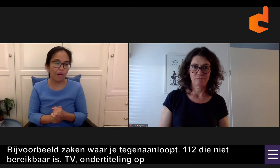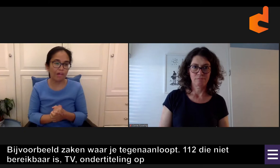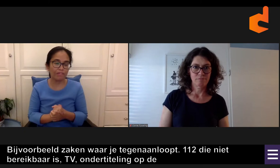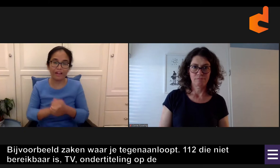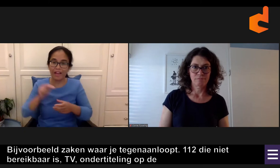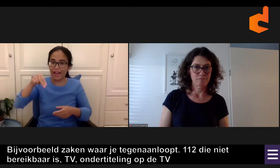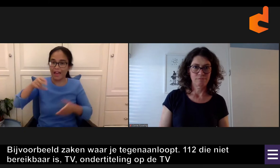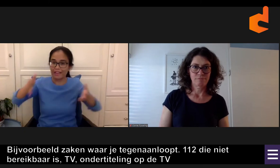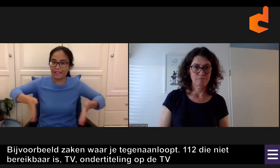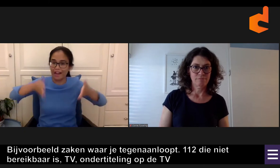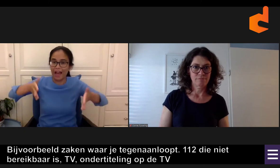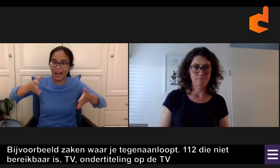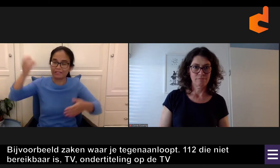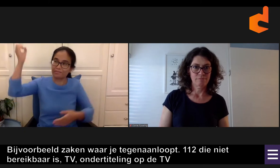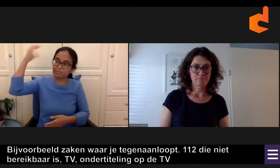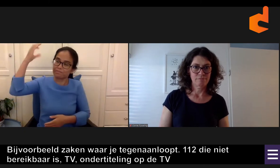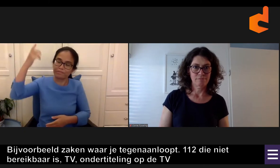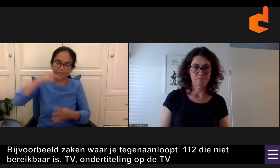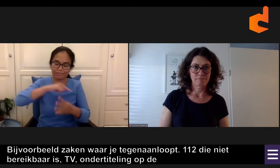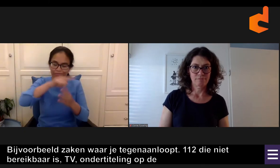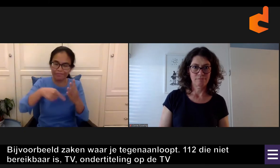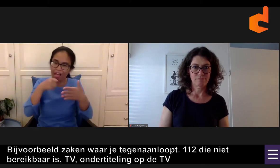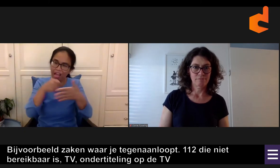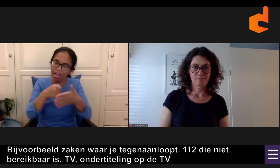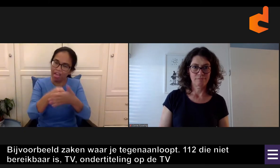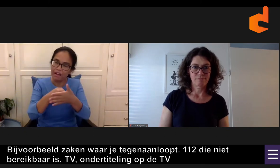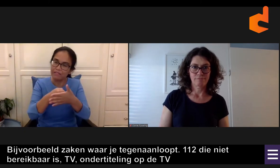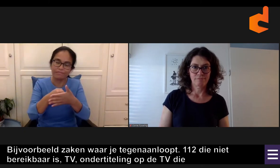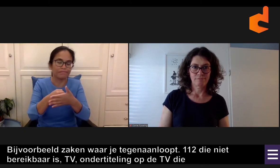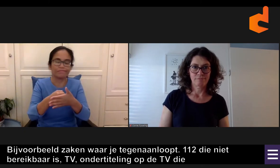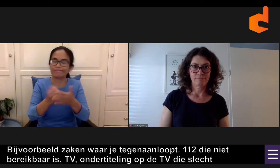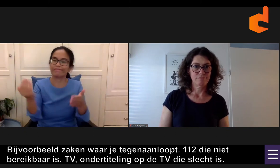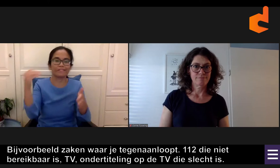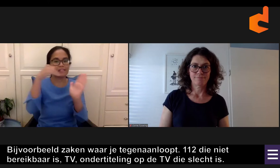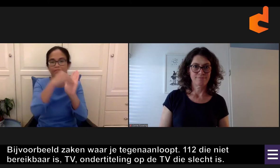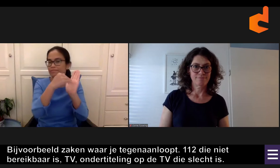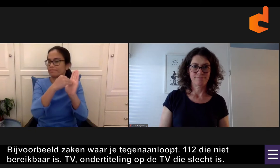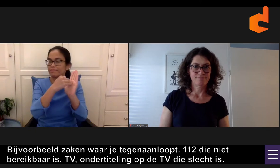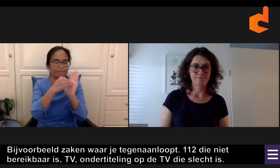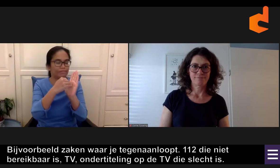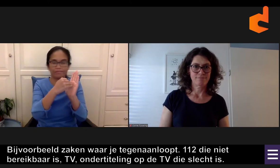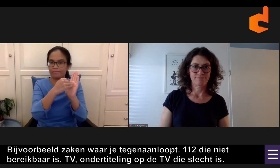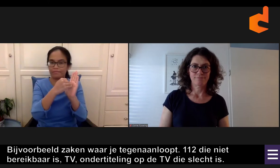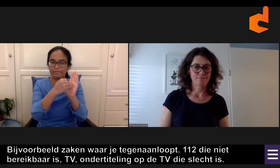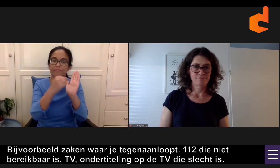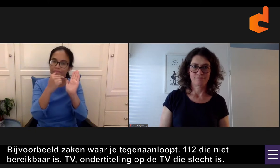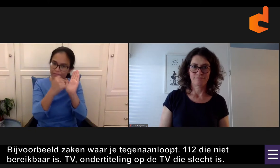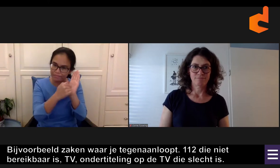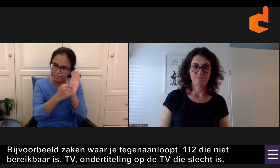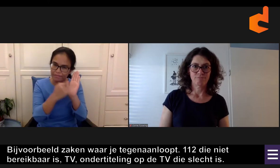slecht is, bijvoorbeeld. De omroepinstallatie in de trein, dat zijn allemaal knelpunten die niet in deze wet geregeld